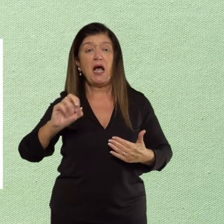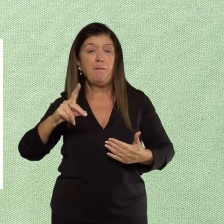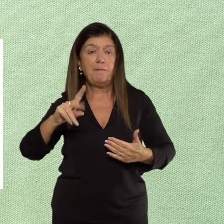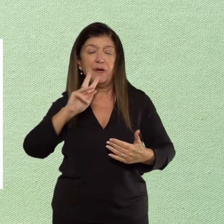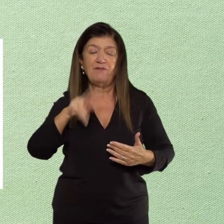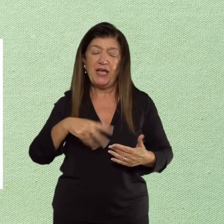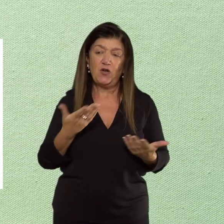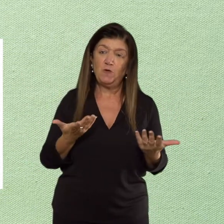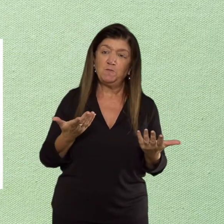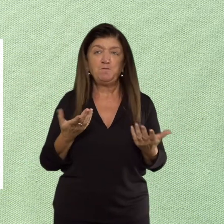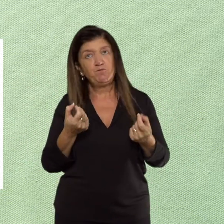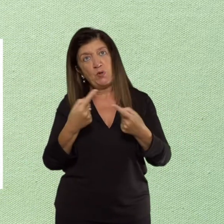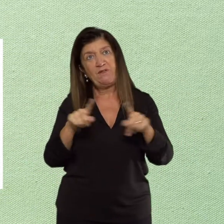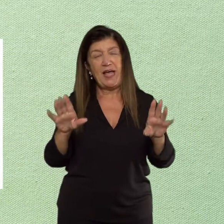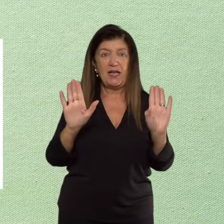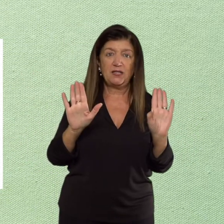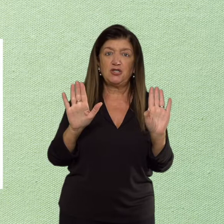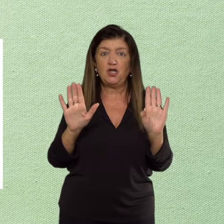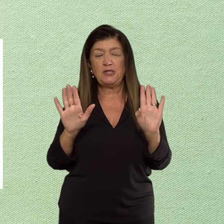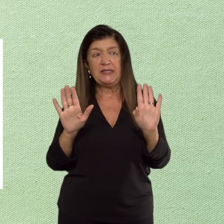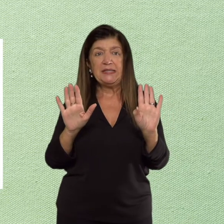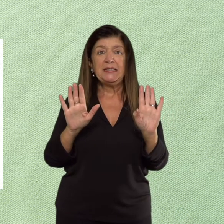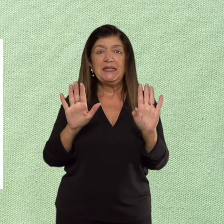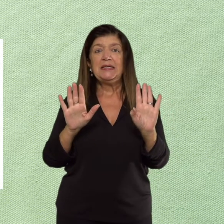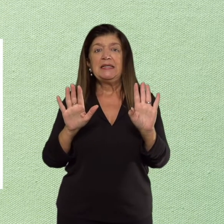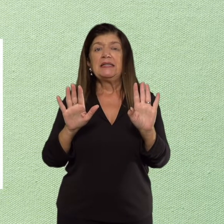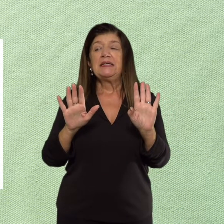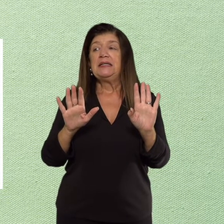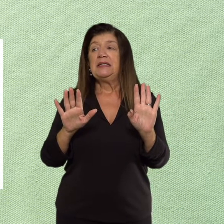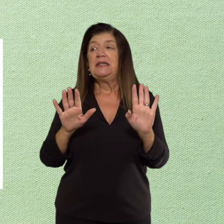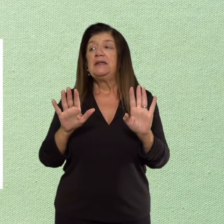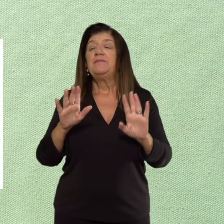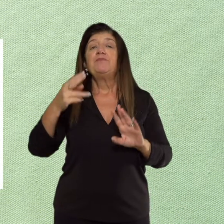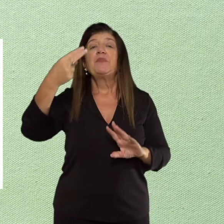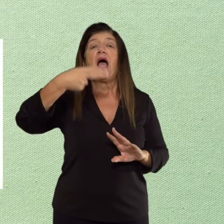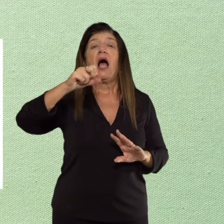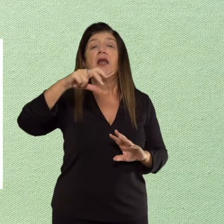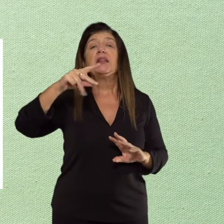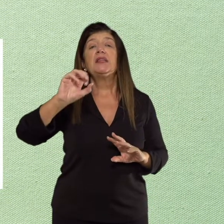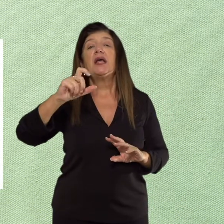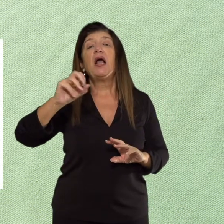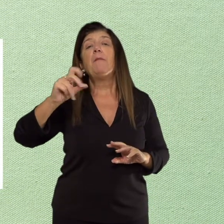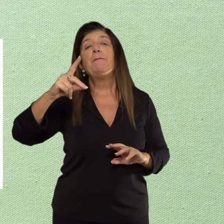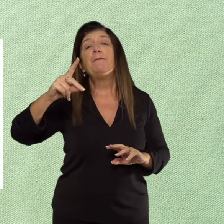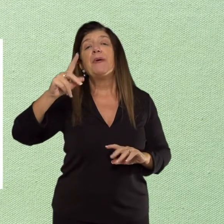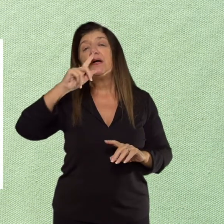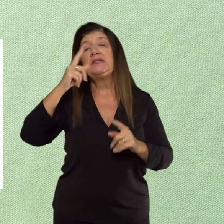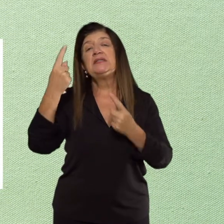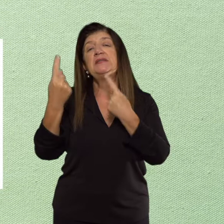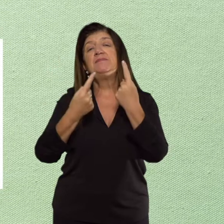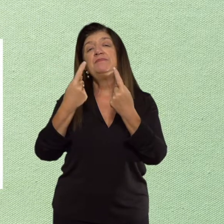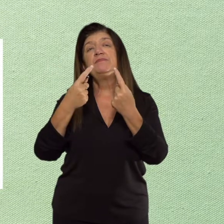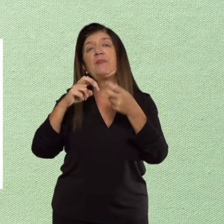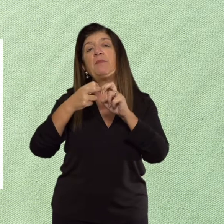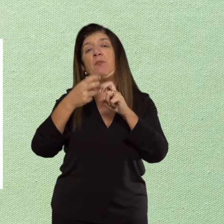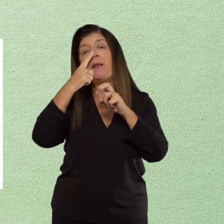una, ma una, noi sappiamo una che questione... un handicap è una questione ambientale, no? Se ma tu sì, sei una persona con